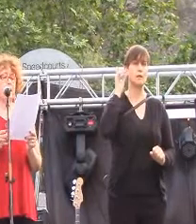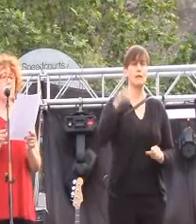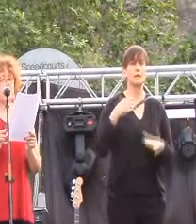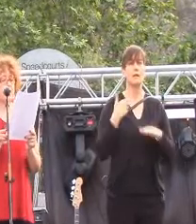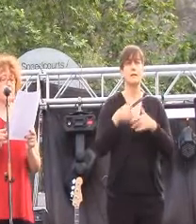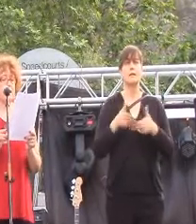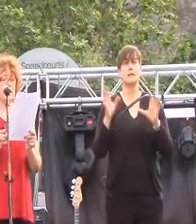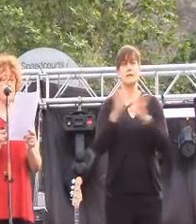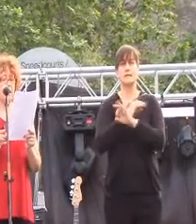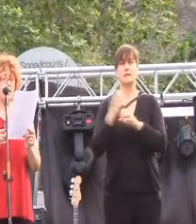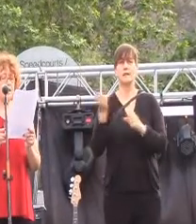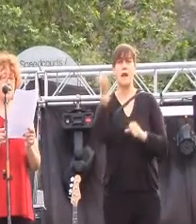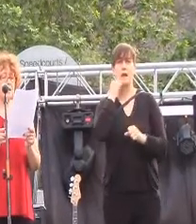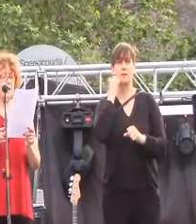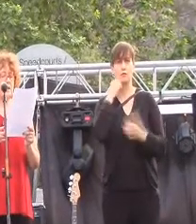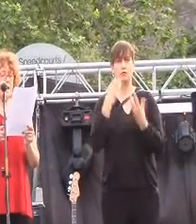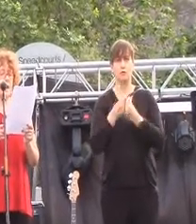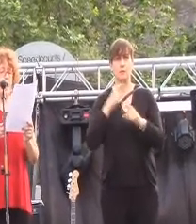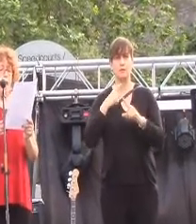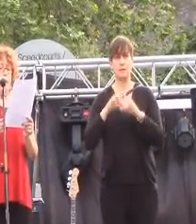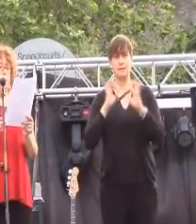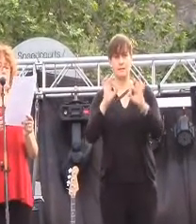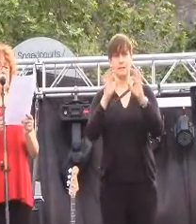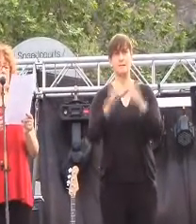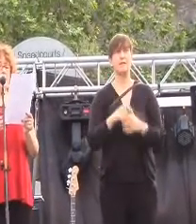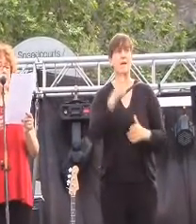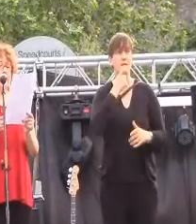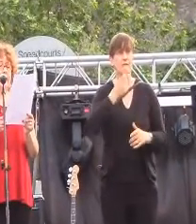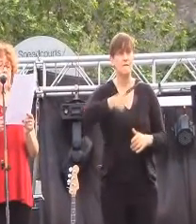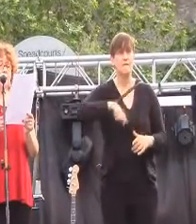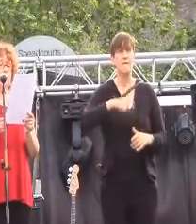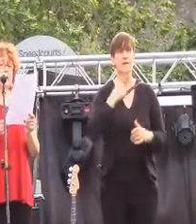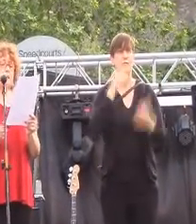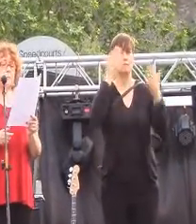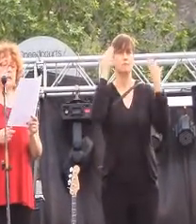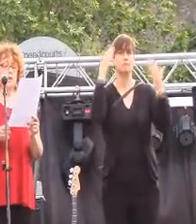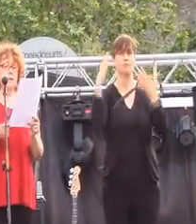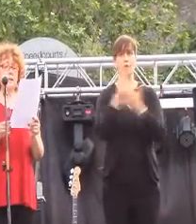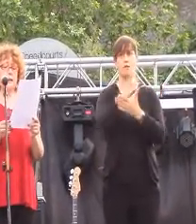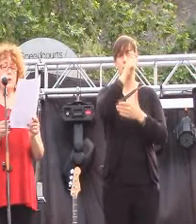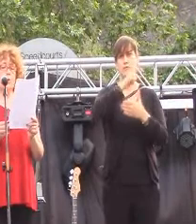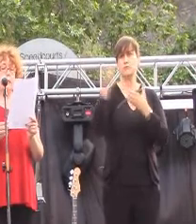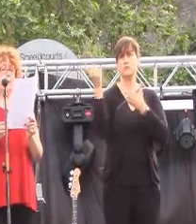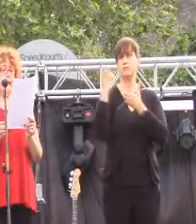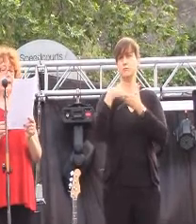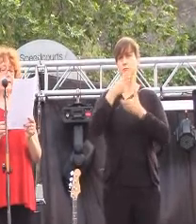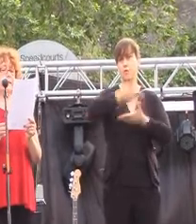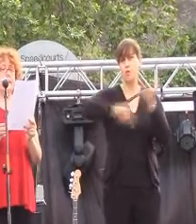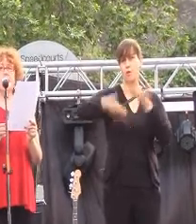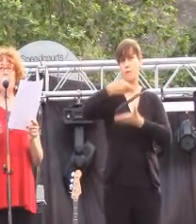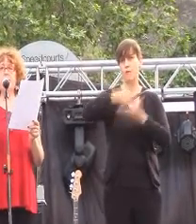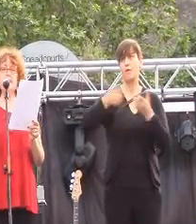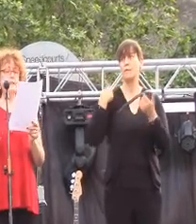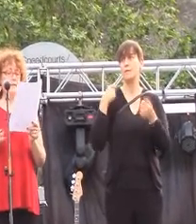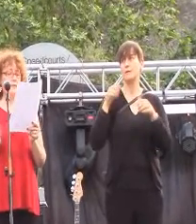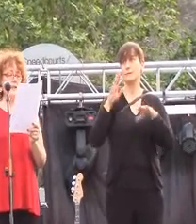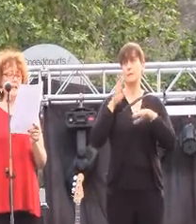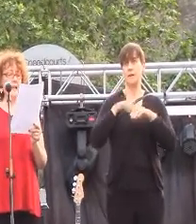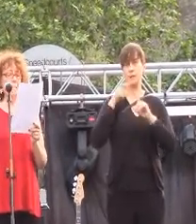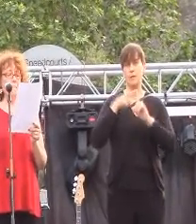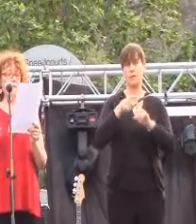lliure d'agressions sexistes. Vull felicitar totes les persones que han col·laborat que